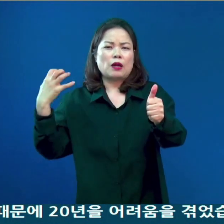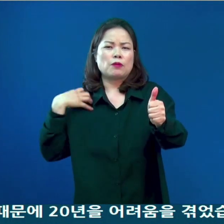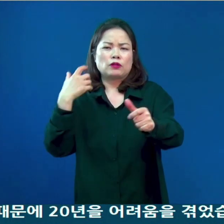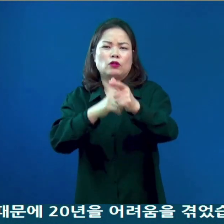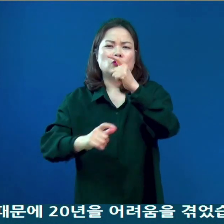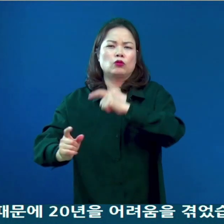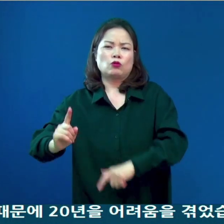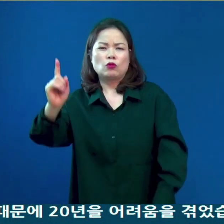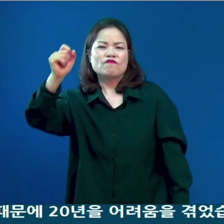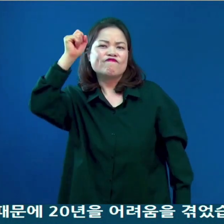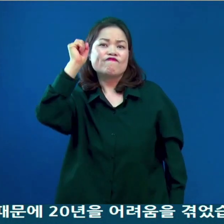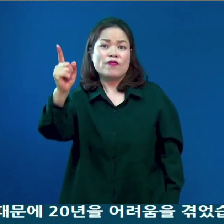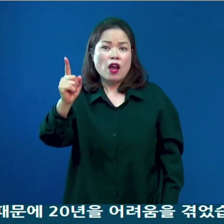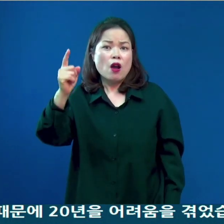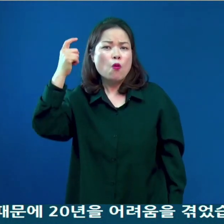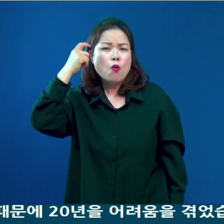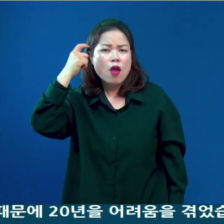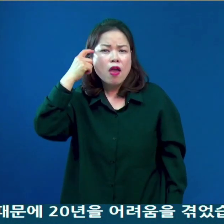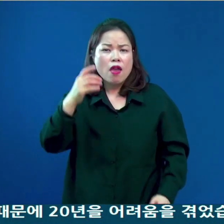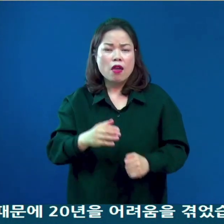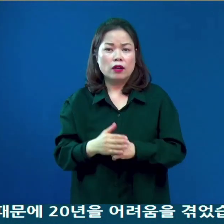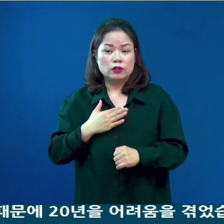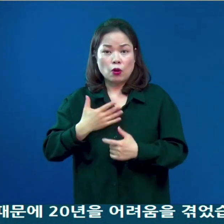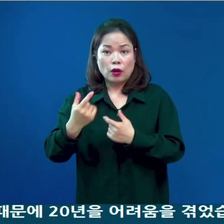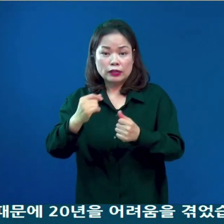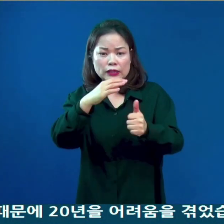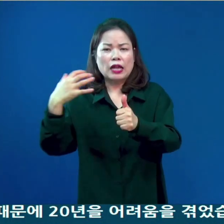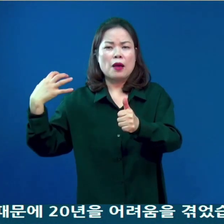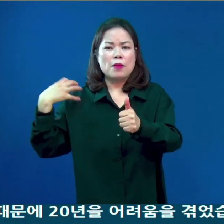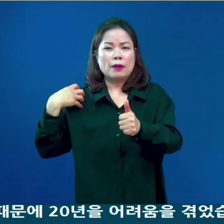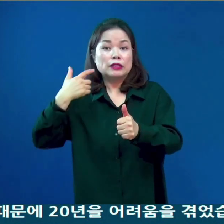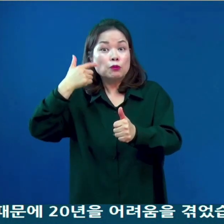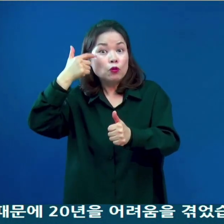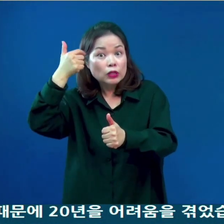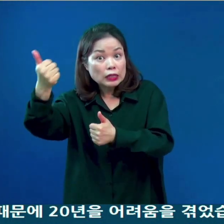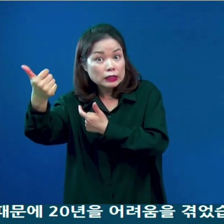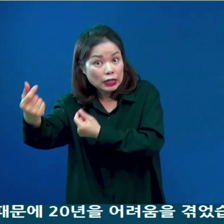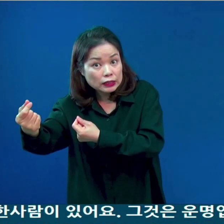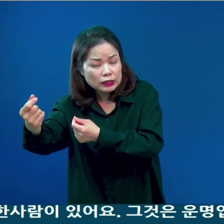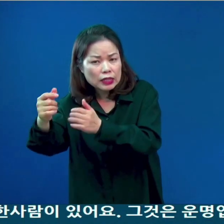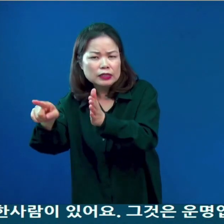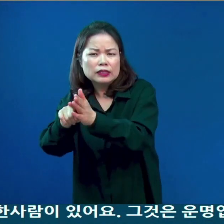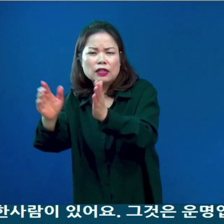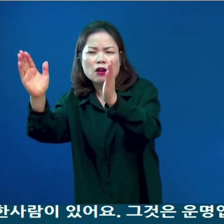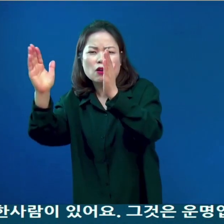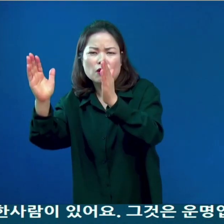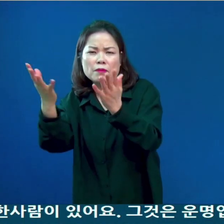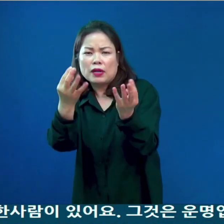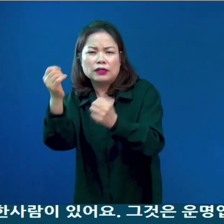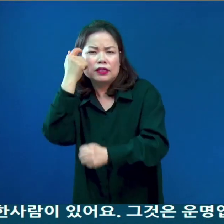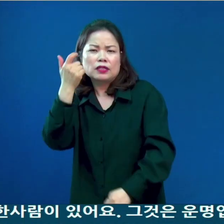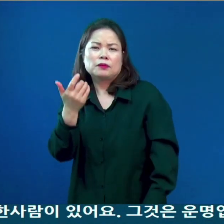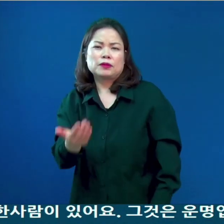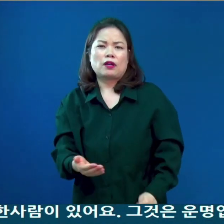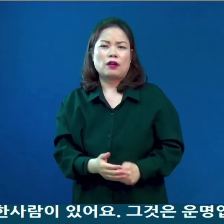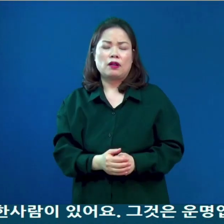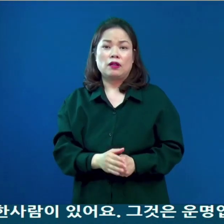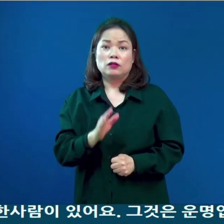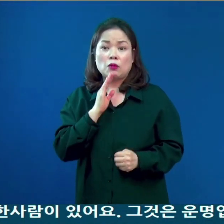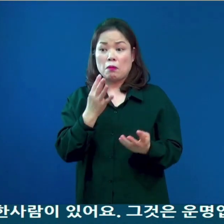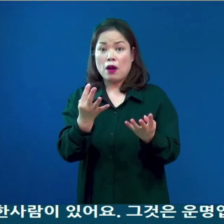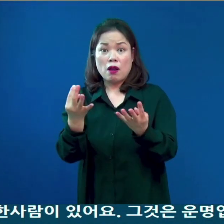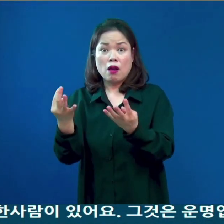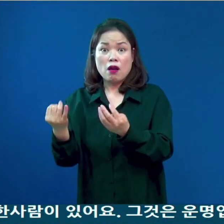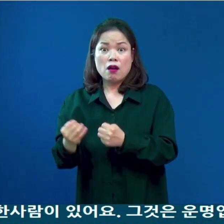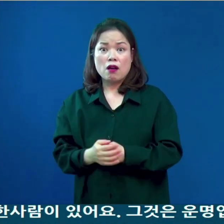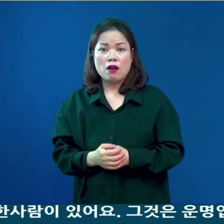높다. 왜냐하면 저와 같이 사명을 받은 사람들이 저와 함께 신학교 때 얼마나 많이 있었겠습니까? 정말 많아